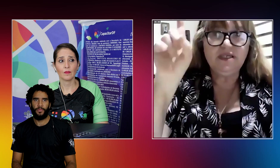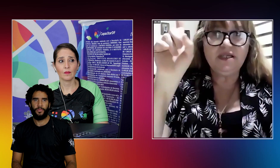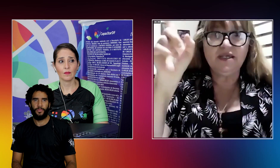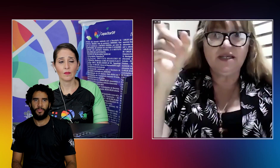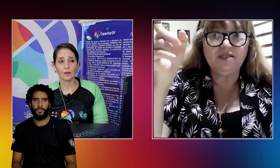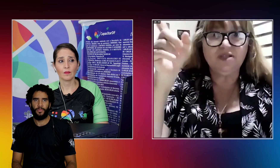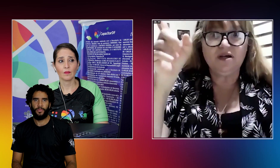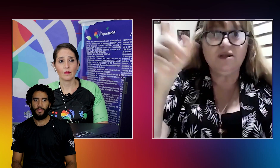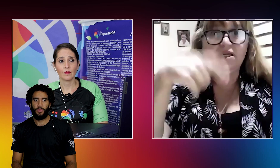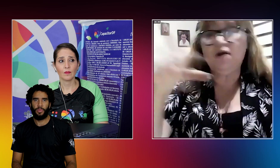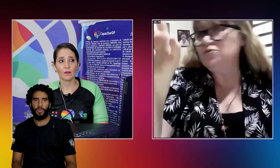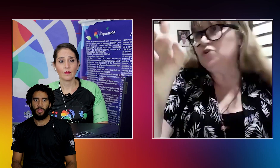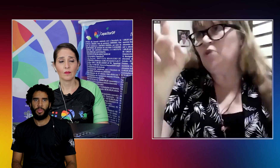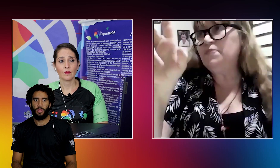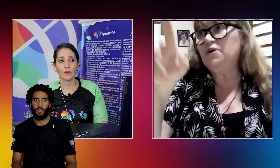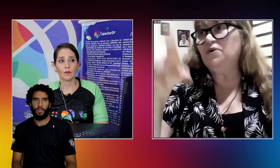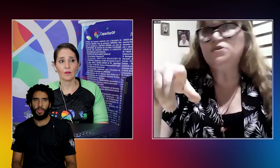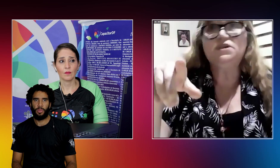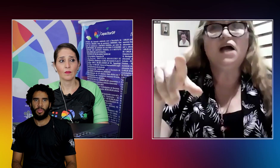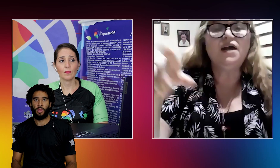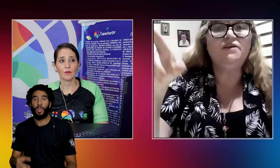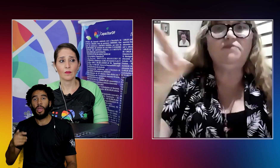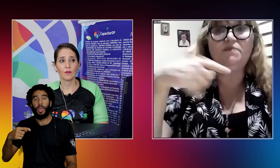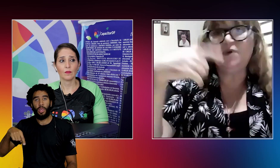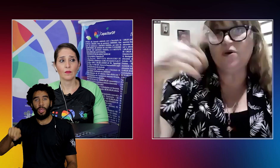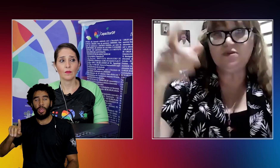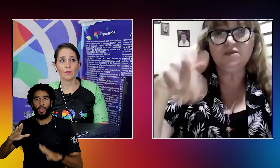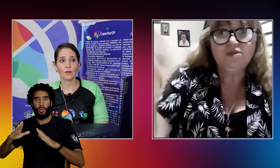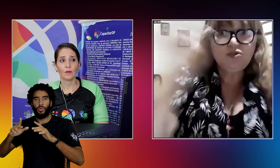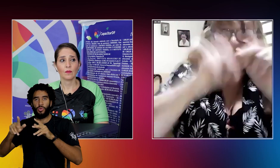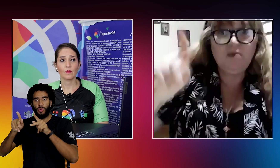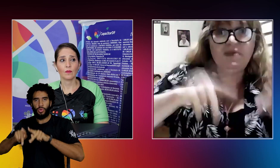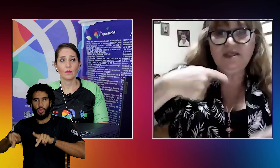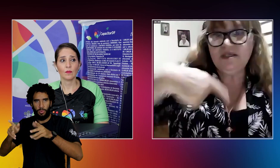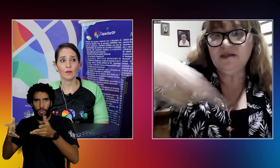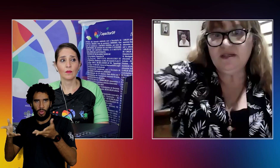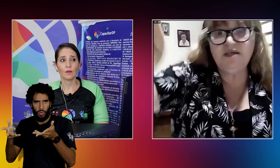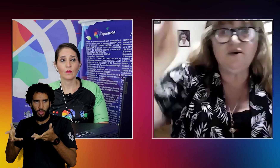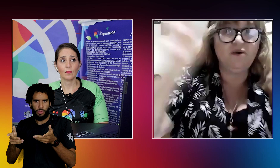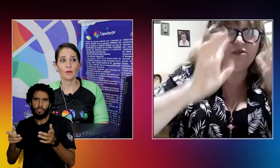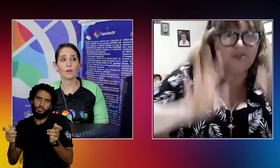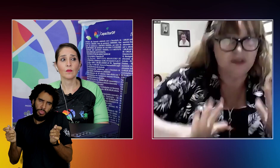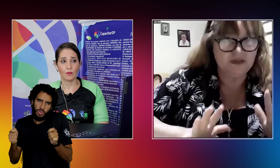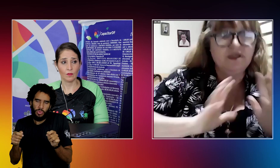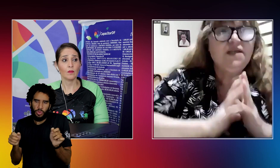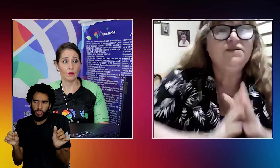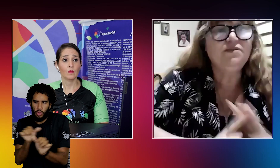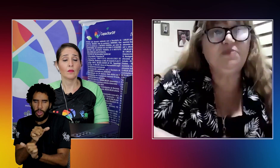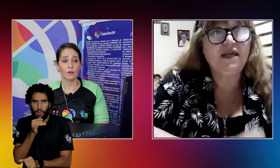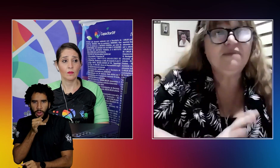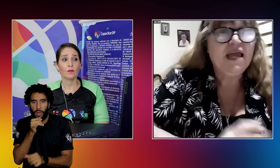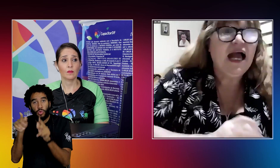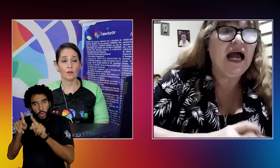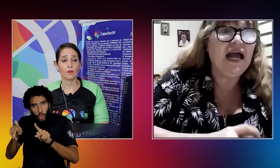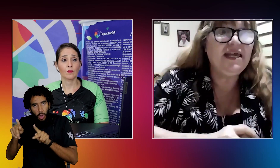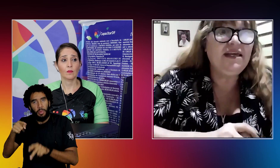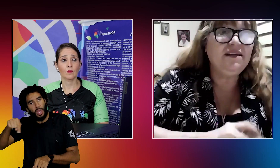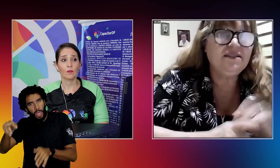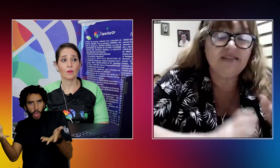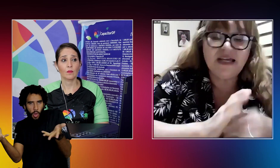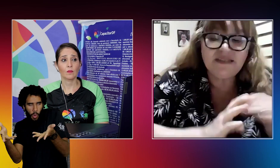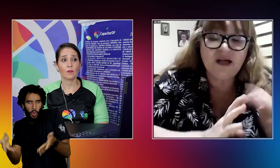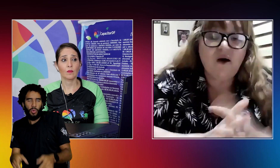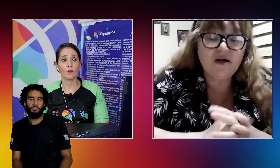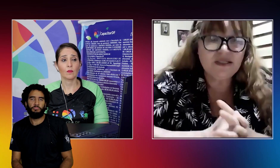ir à igreja, ir ao shopping hoje. Aí eu posso, shopping e hoje. Tudo bem. Aí